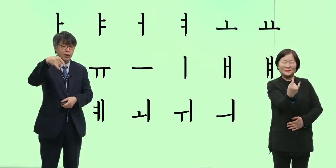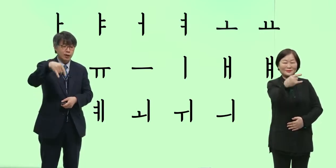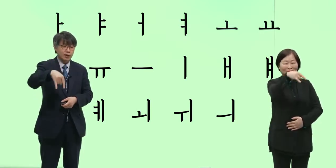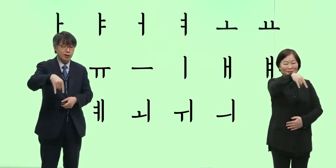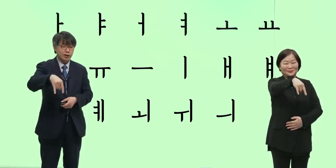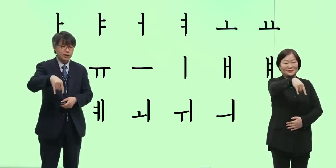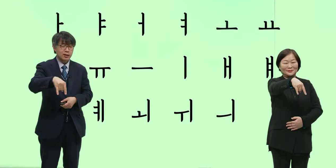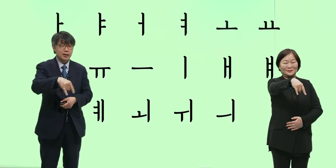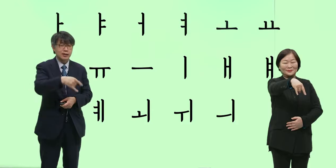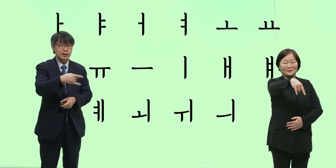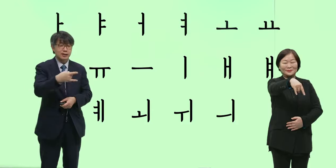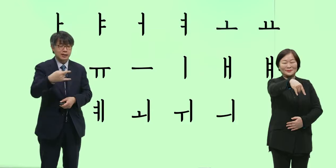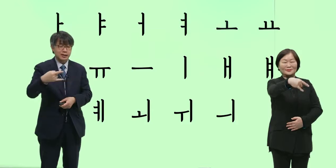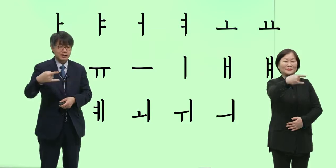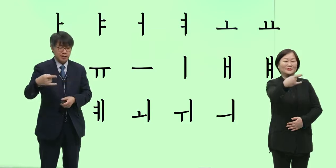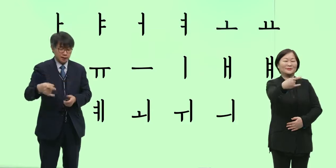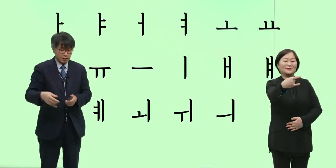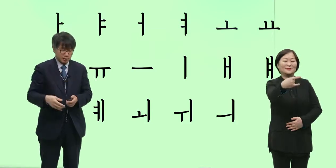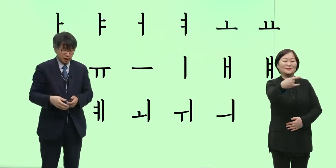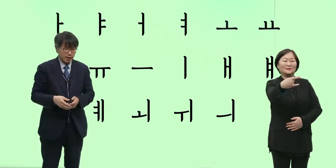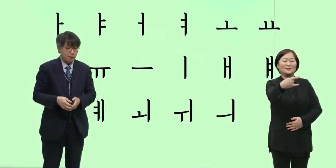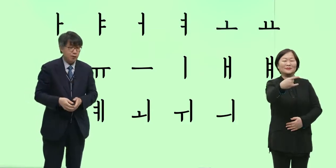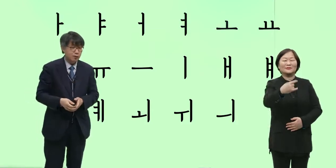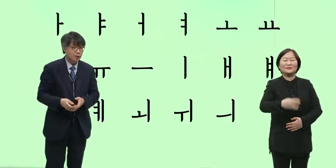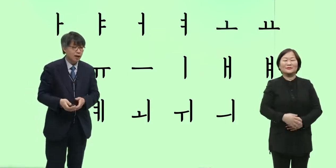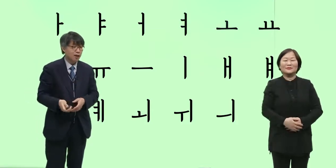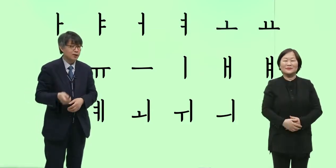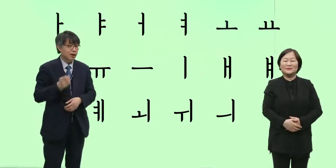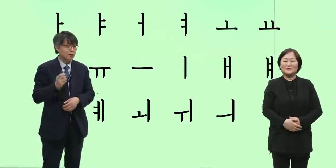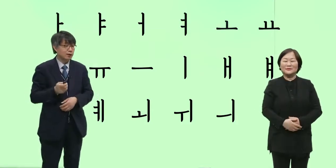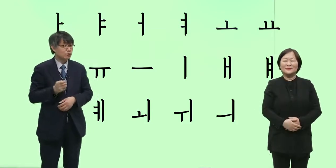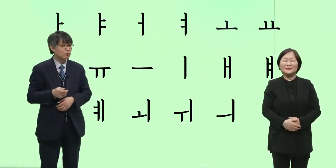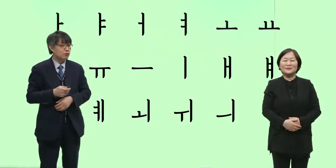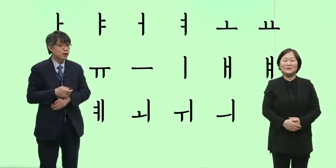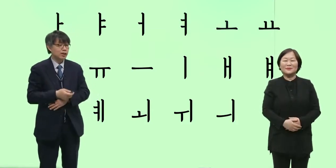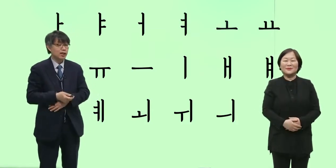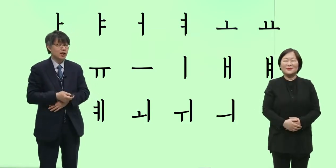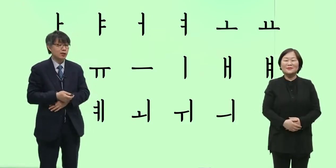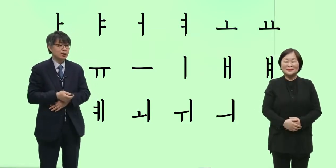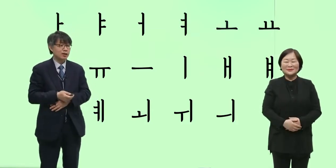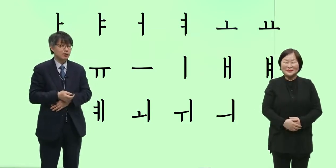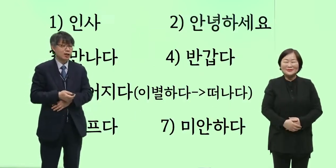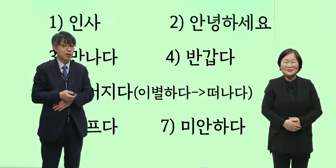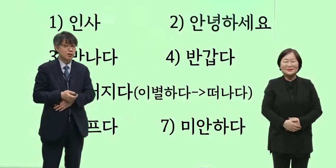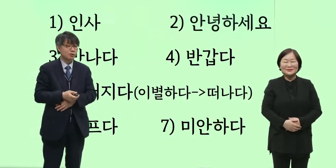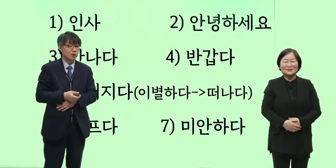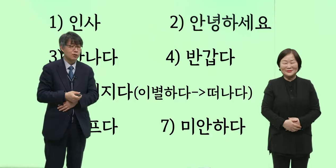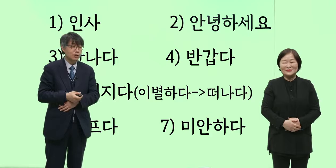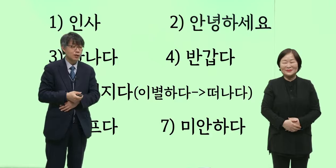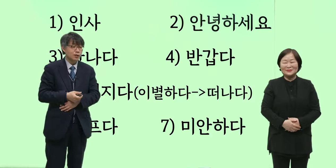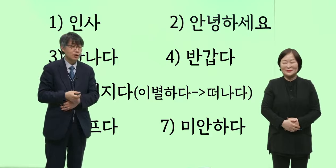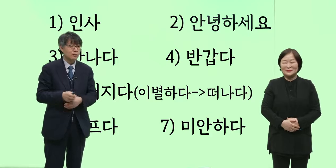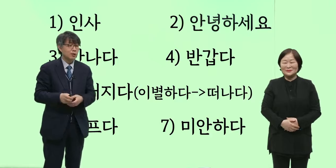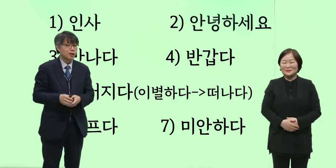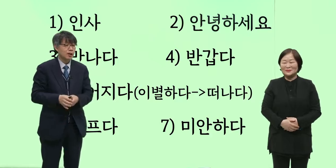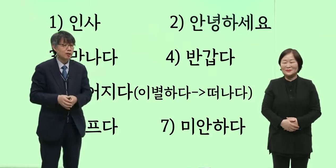우이위, 의의. 자, 다 배웠습니다. 이제 아마 충분하게 잘 사용하실 거라고 생각이 들고요. 그러면